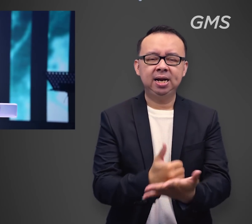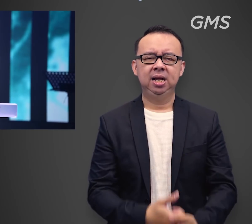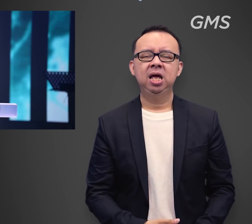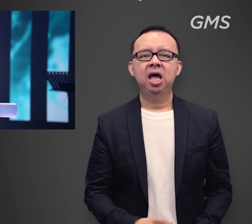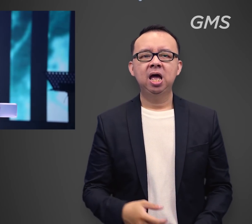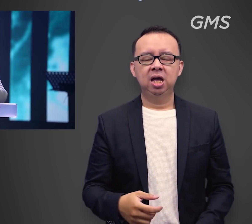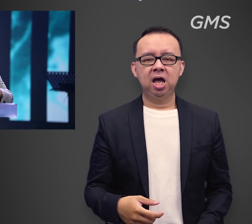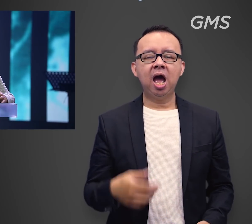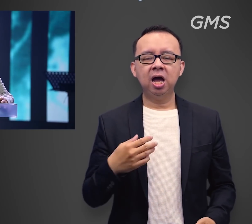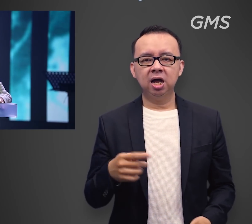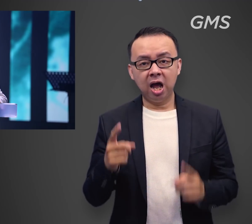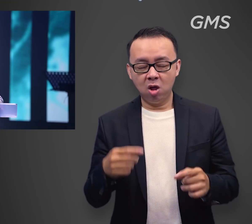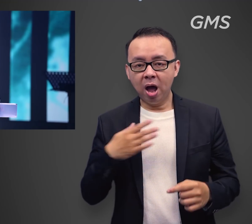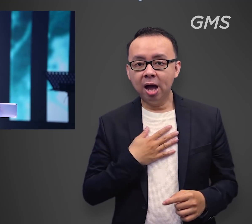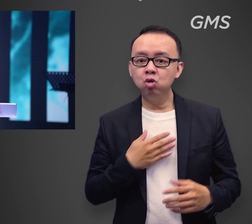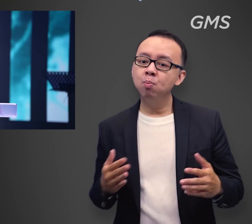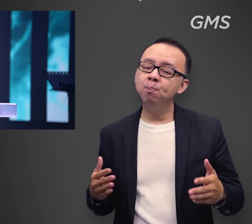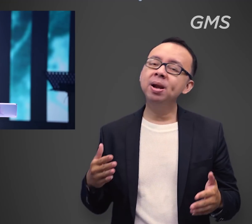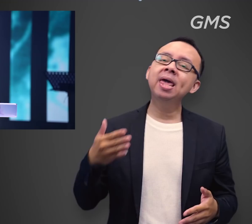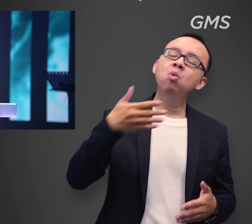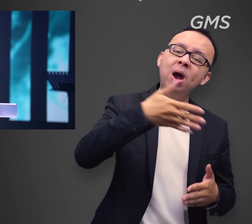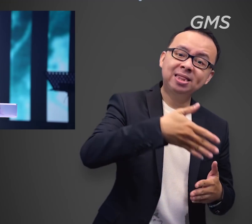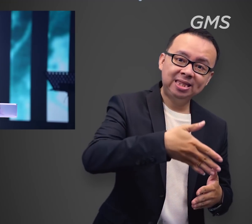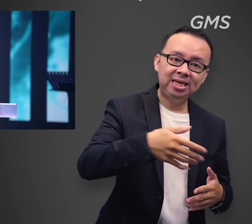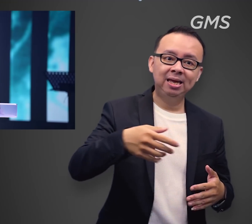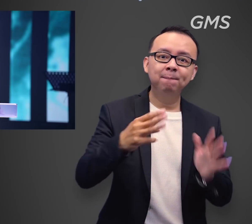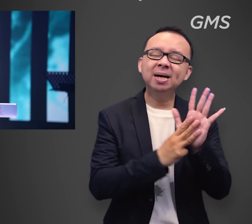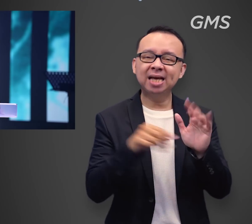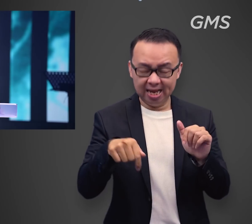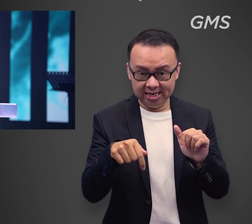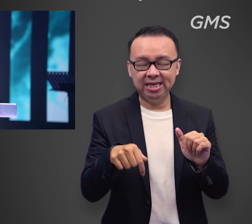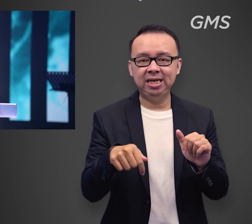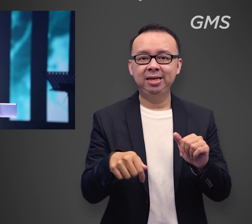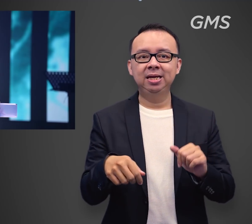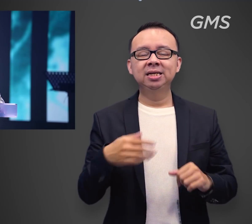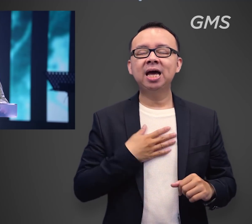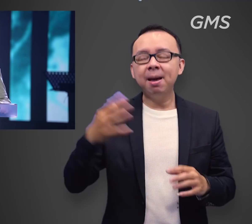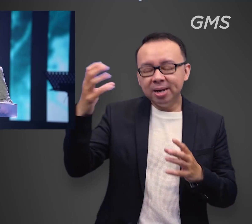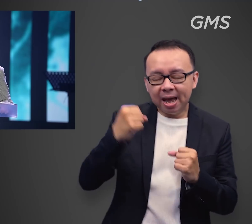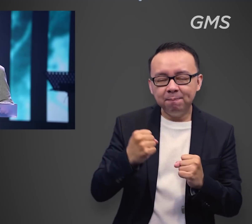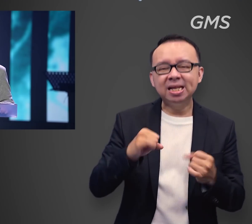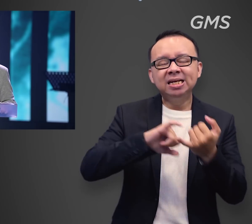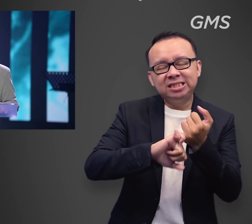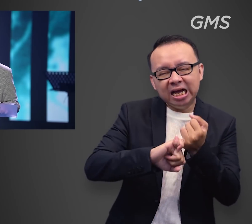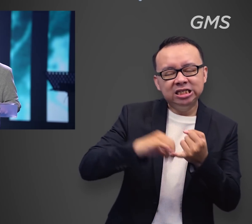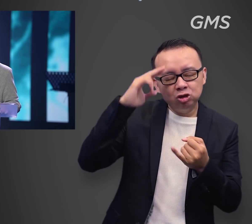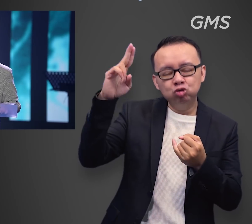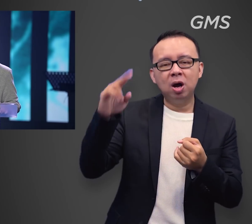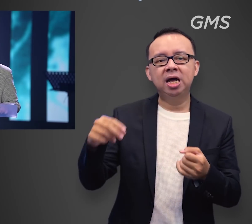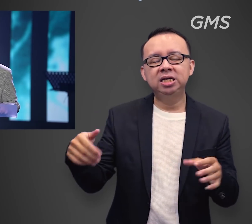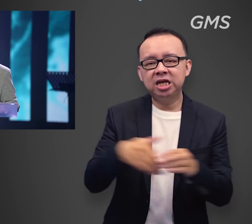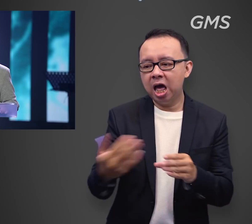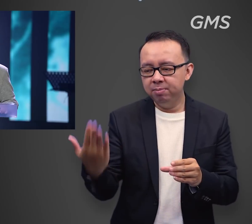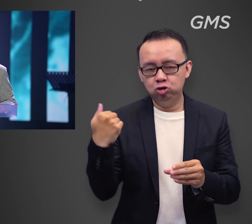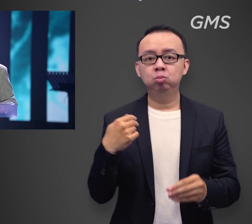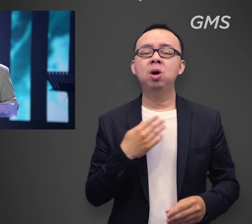ada sebuah berkat yang Tuhan janjikan dalam hidupku. Yang akan tergenapi. Wow, ketika orang mengerti janji Tuhan, orang ini